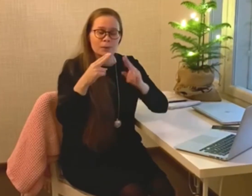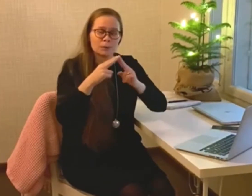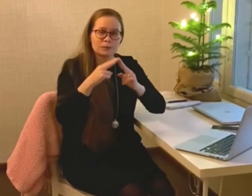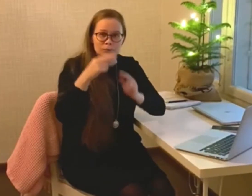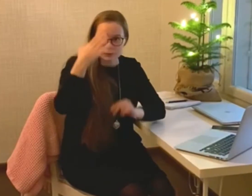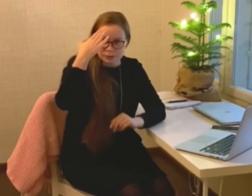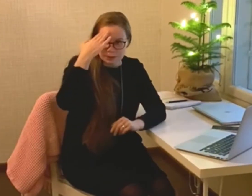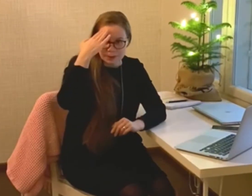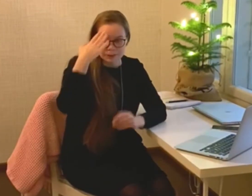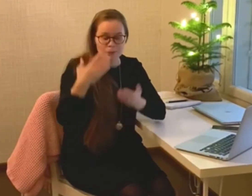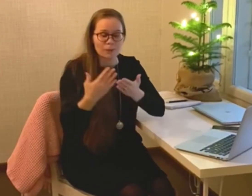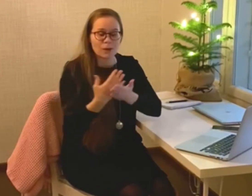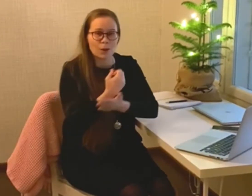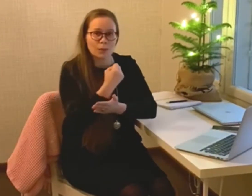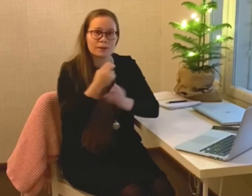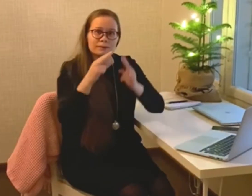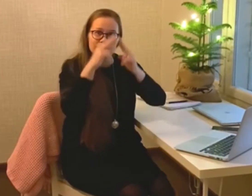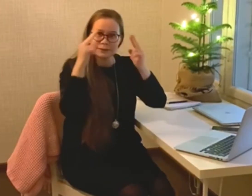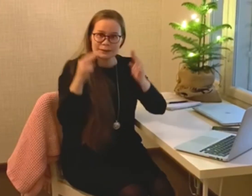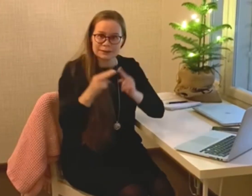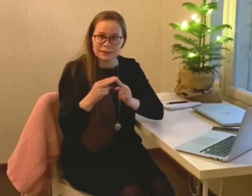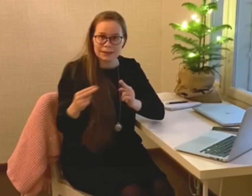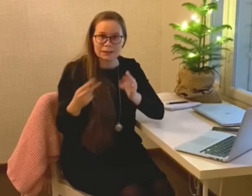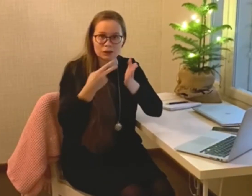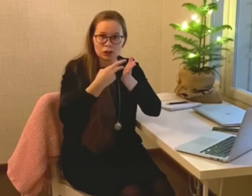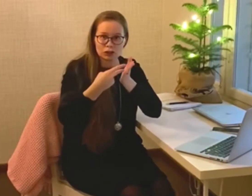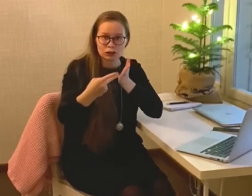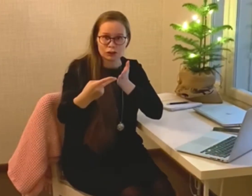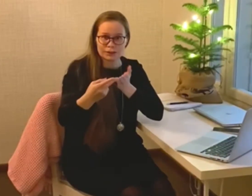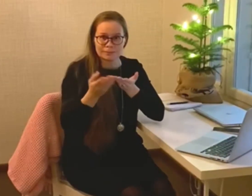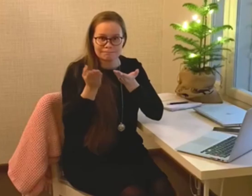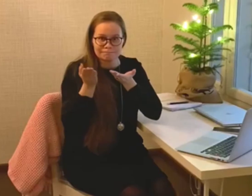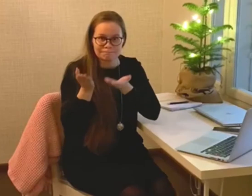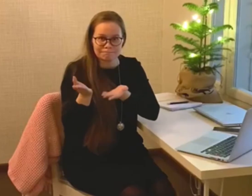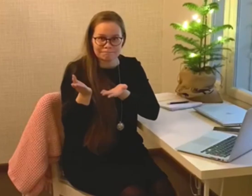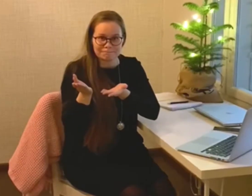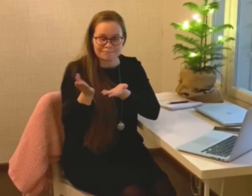Työntekijöiden yhteystiedot löydät internetistä osoitteesta